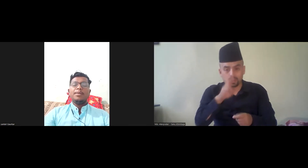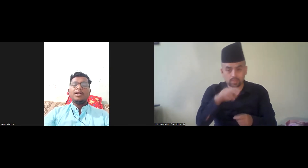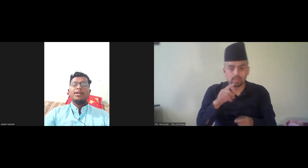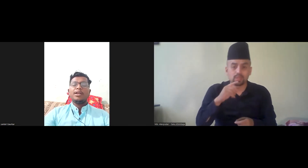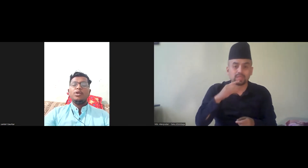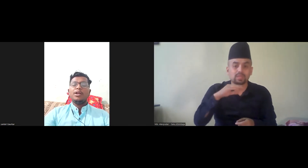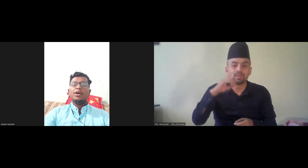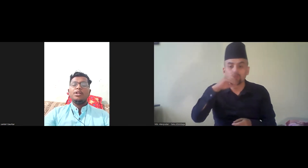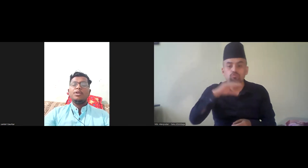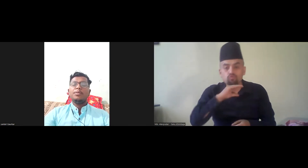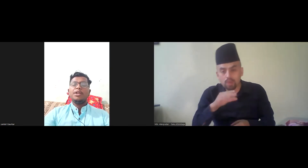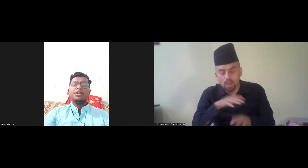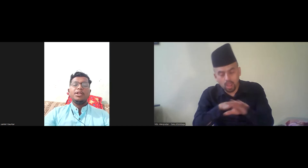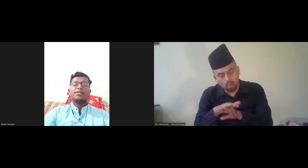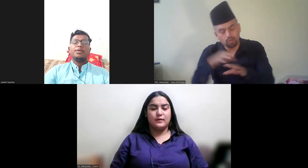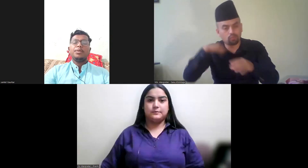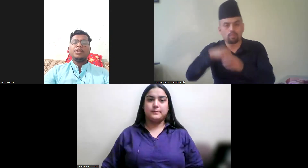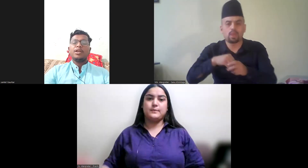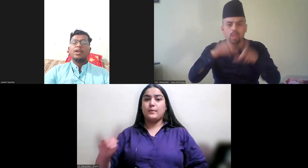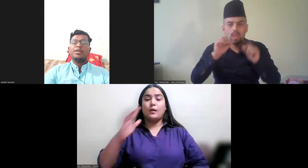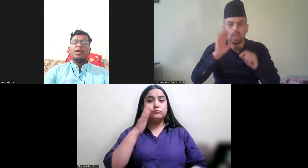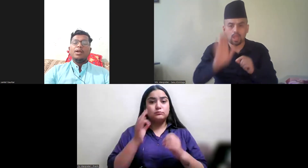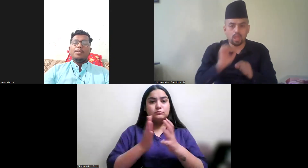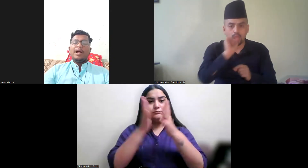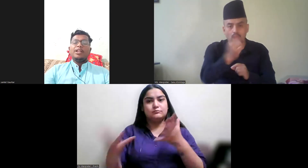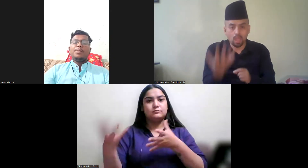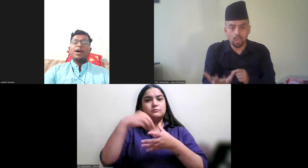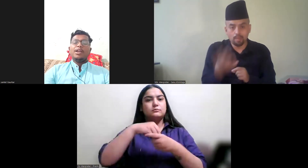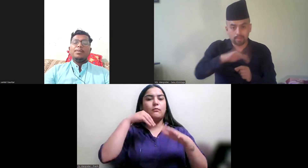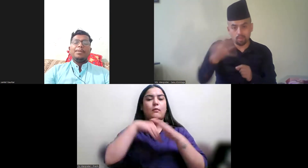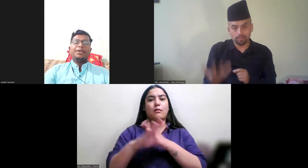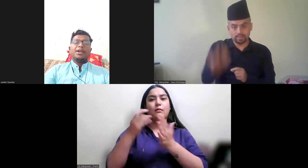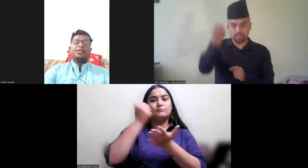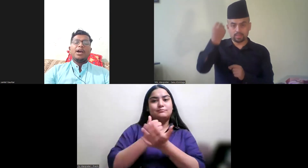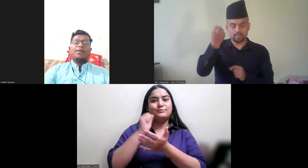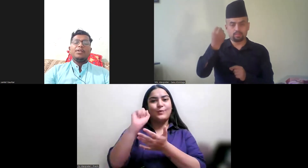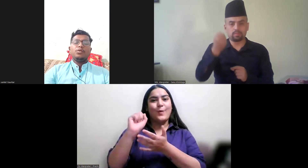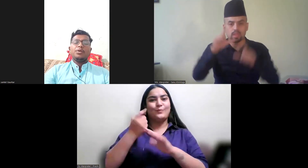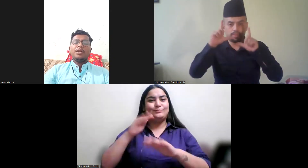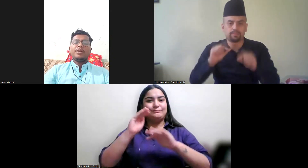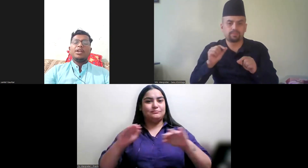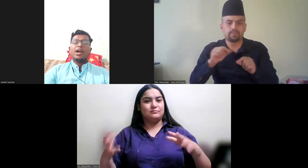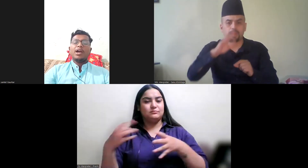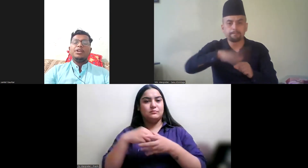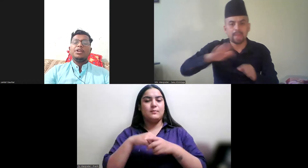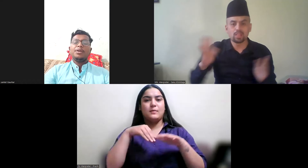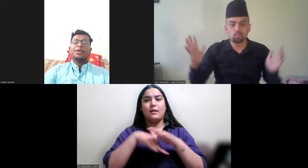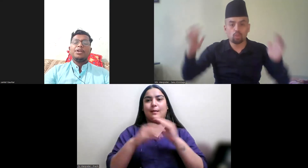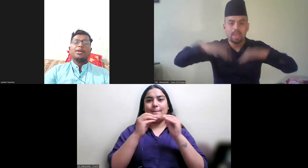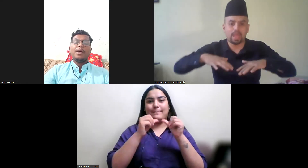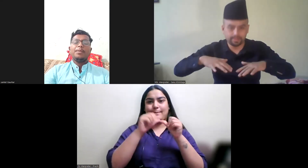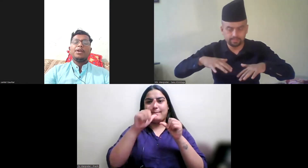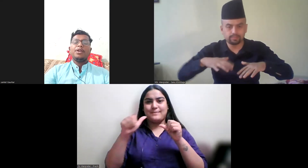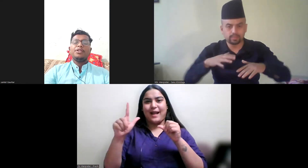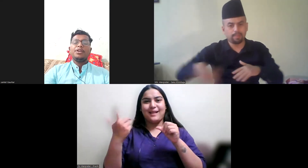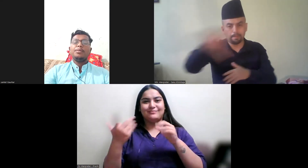आणि माझ्यासारख्या मुलांना अधिक माहिती देण्यास मदत करावी. बालसभा आणि बालपंचायती आवाज उठविण्यासाठी आणि निर्णय प्रक्रियेचा